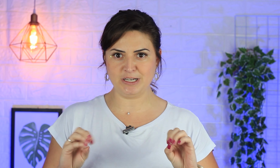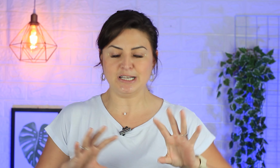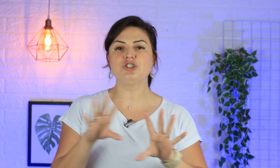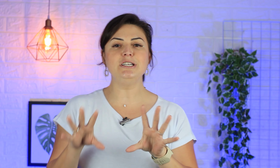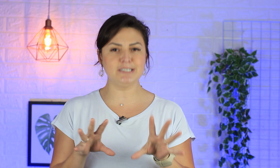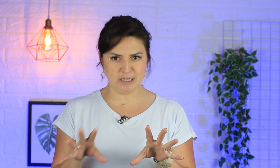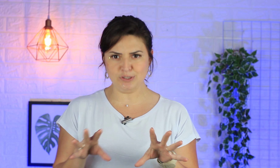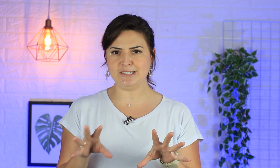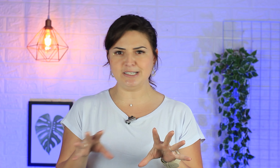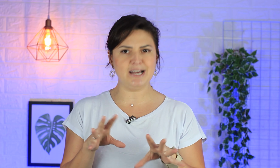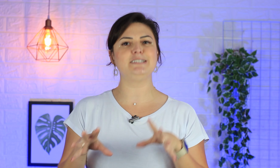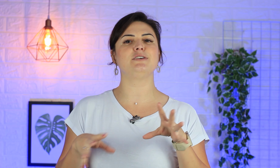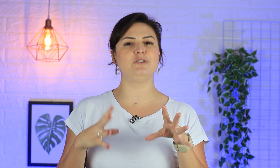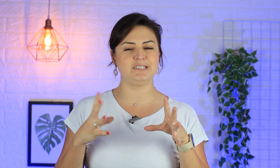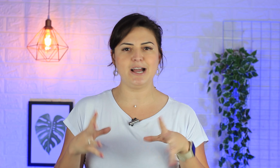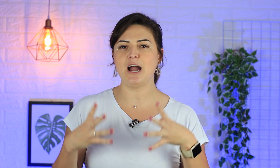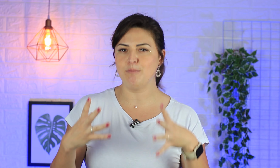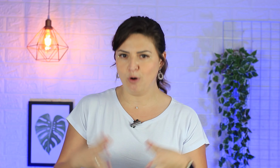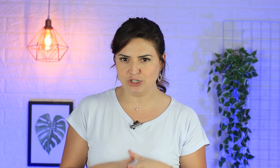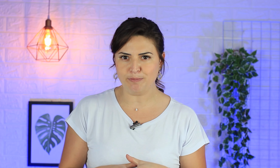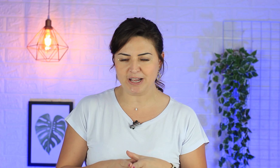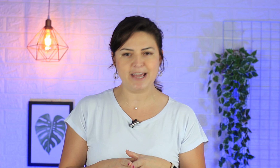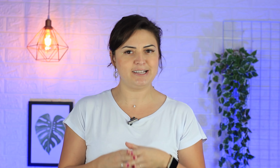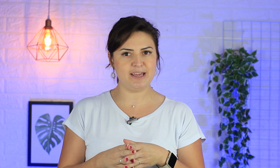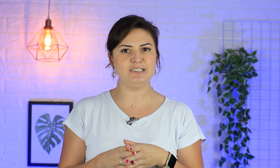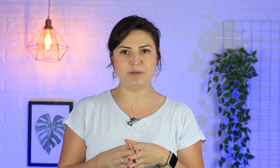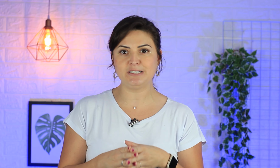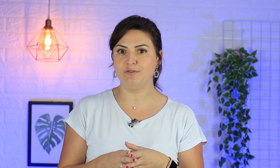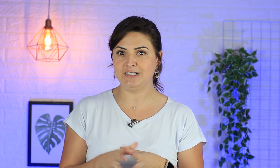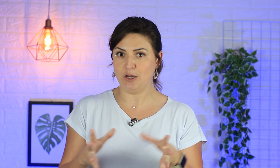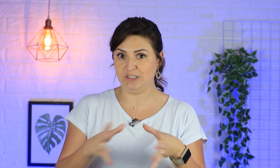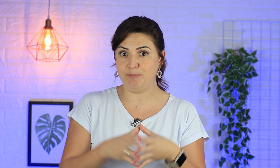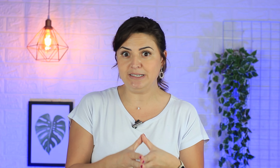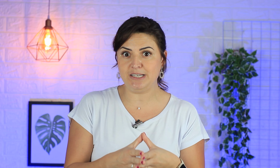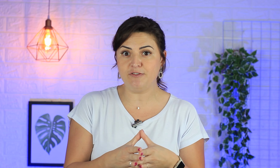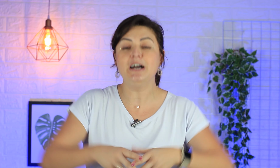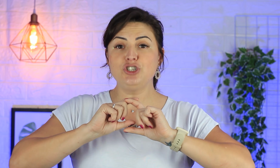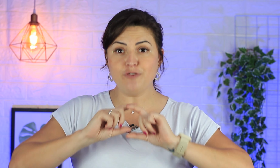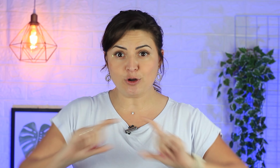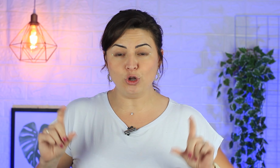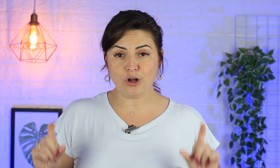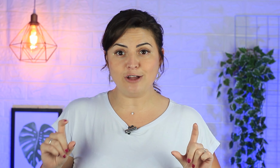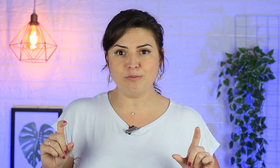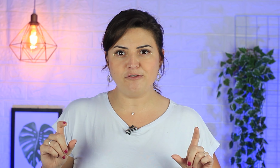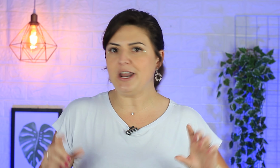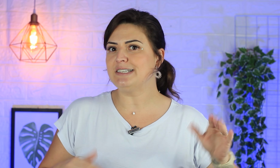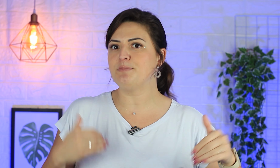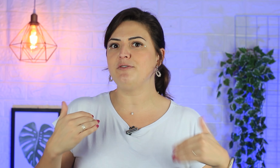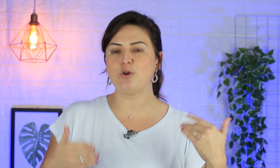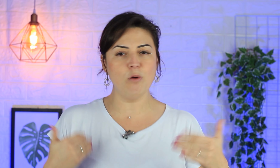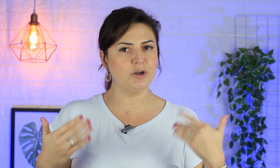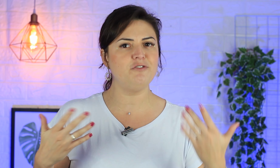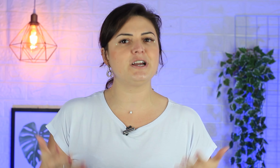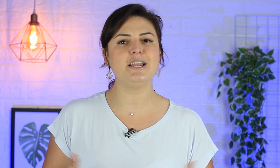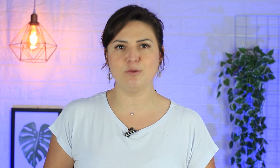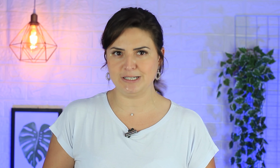libras. Utilizando esses sinais que você acabou de aprender, que tem a expressão facial específica, a gente vai colocar numa frase, pra ver como que ficaria uma